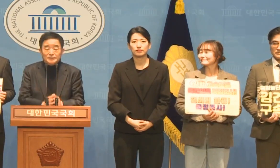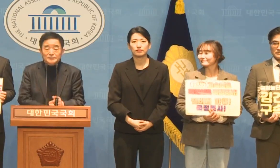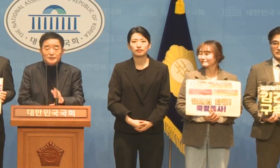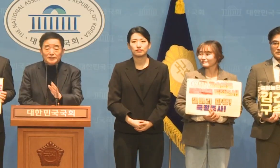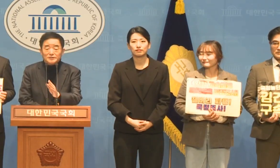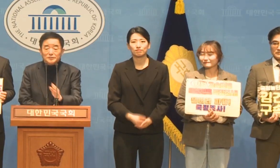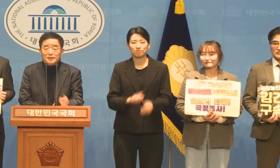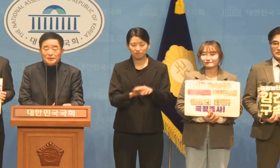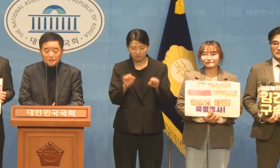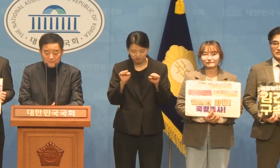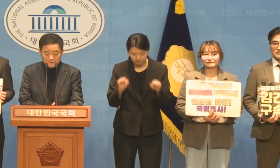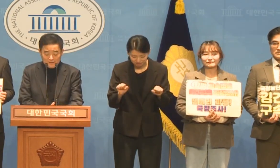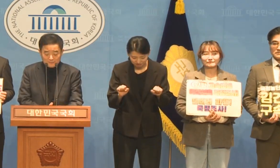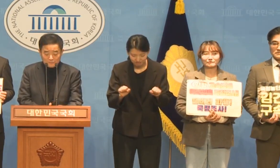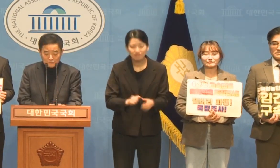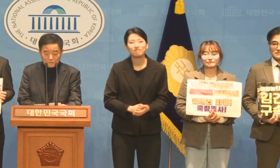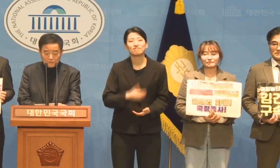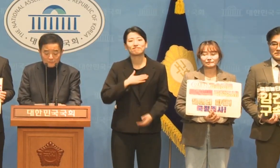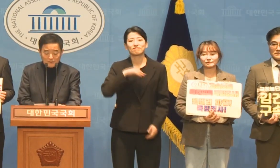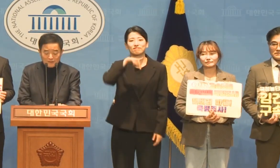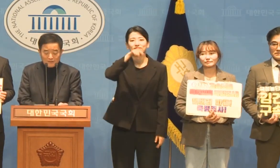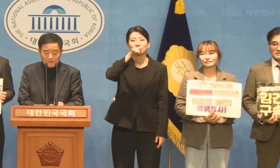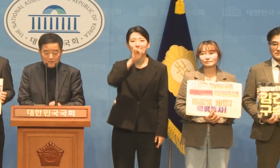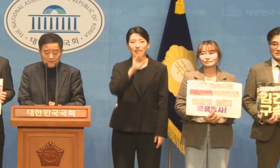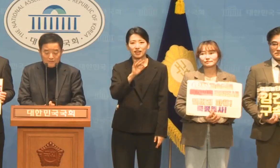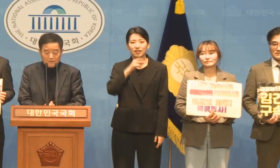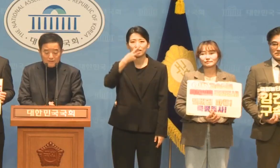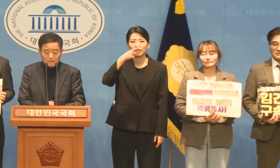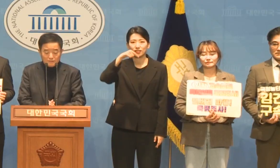예, 인사드리겠습니다. 강득구 의원입니다.